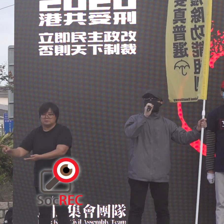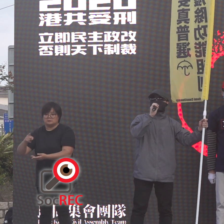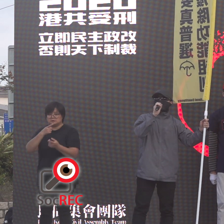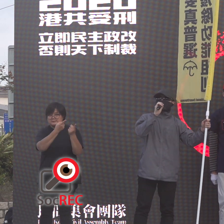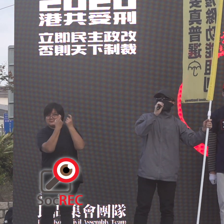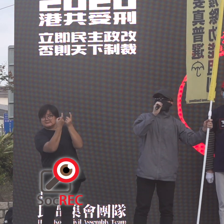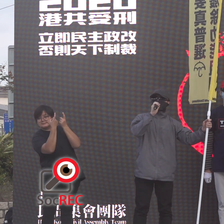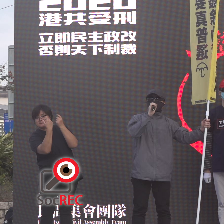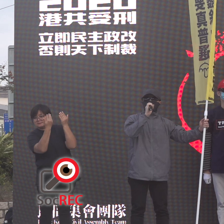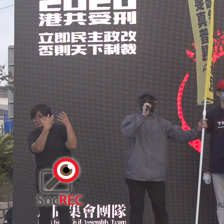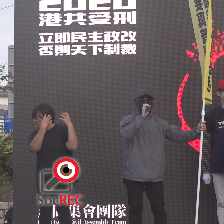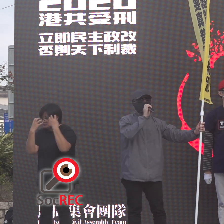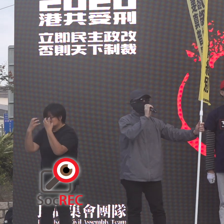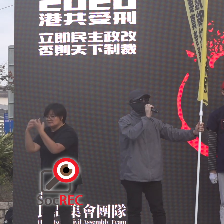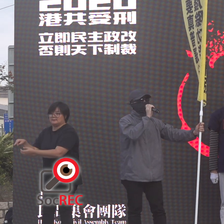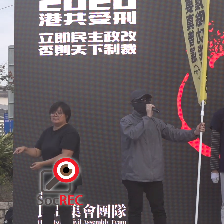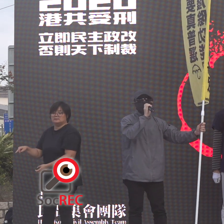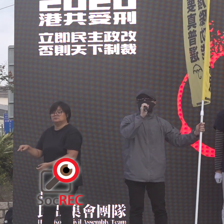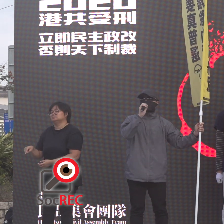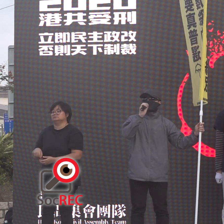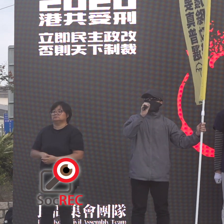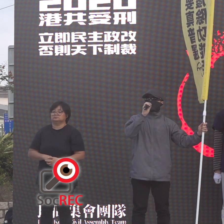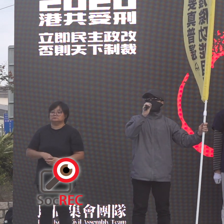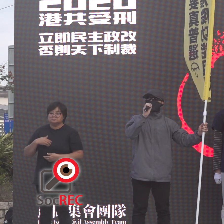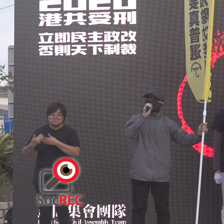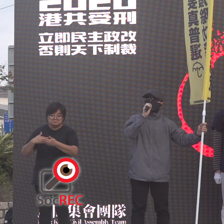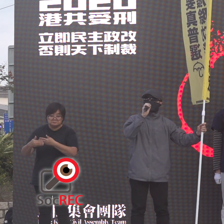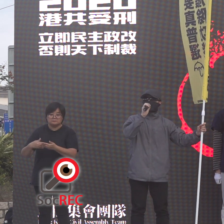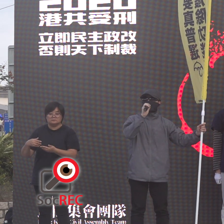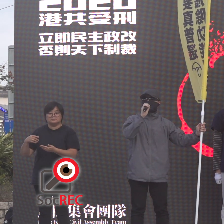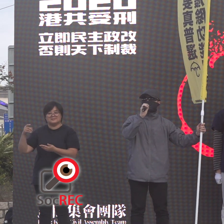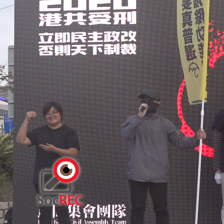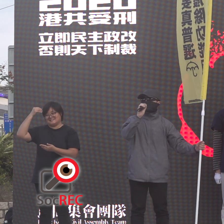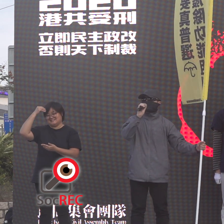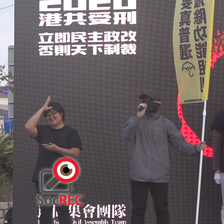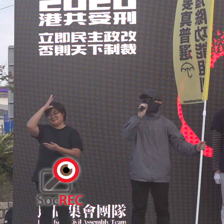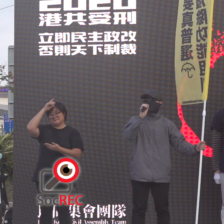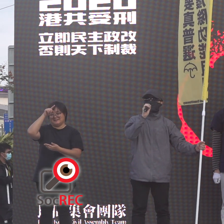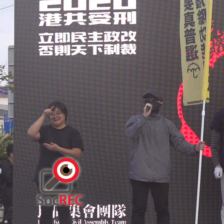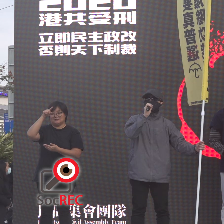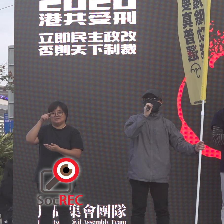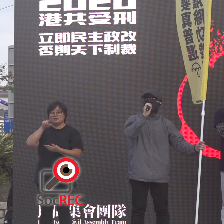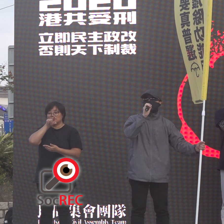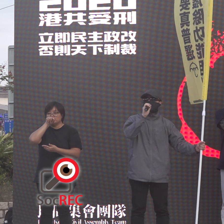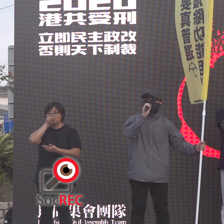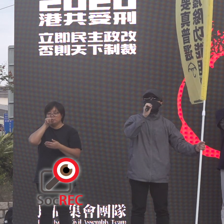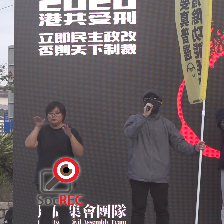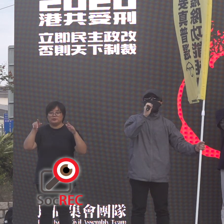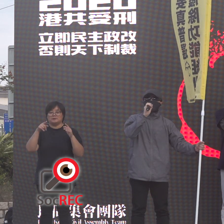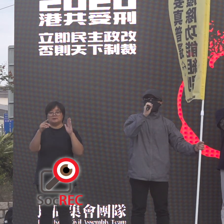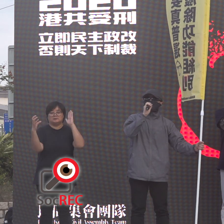他 share 在 Twitter share 了我們美國旗隊，我們在示威的場地，我們唱著美國國